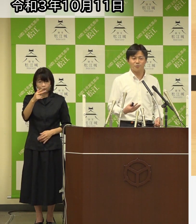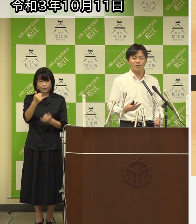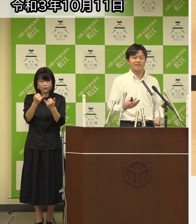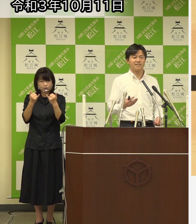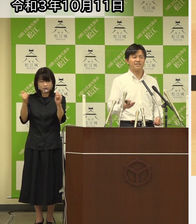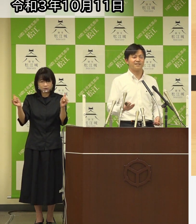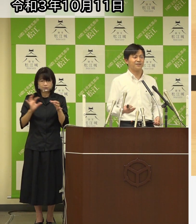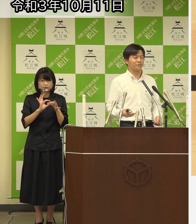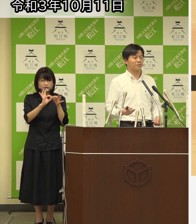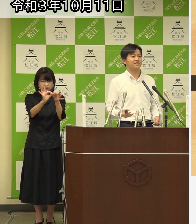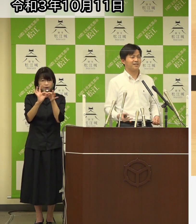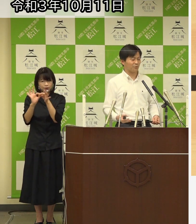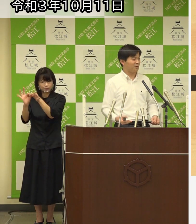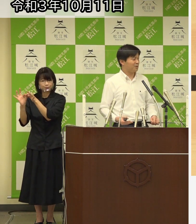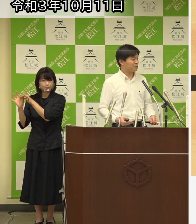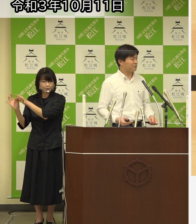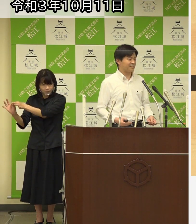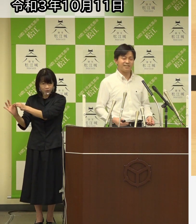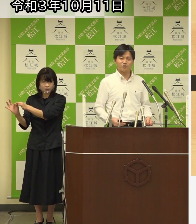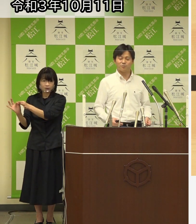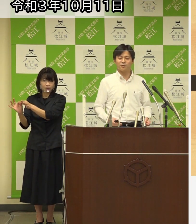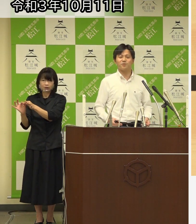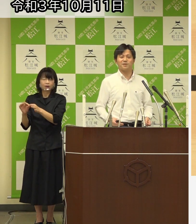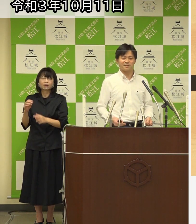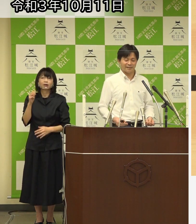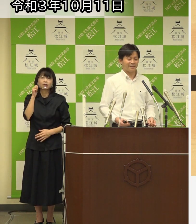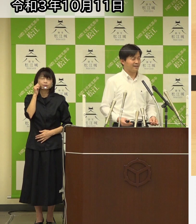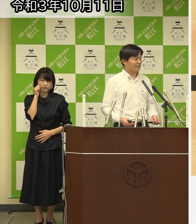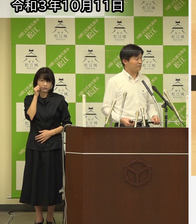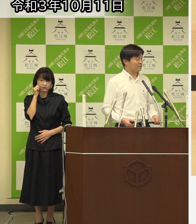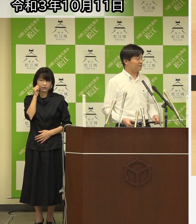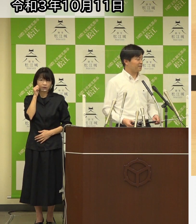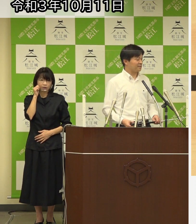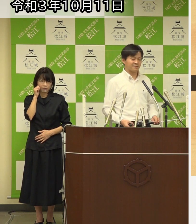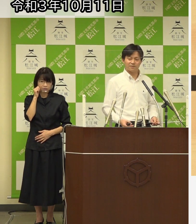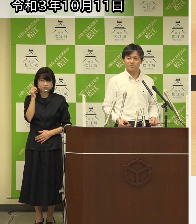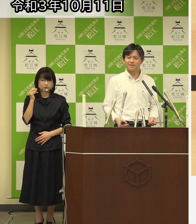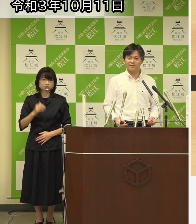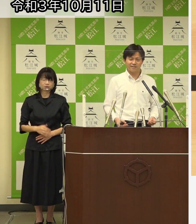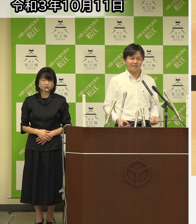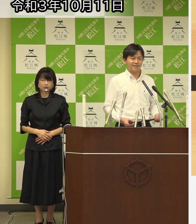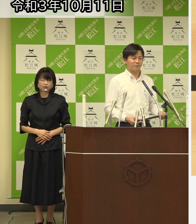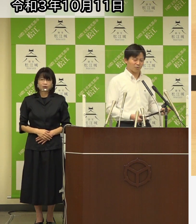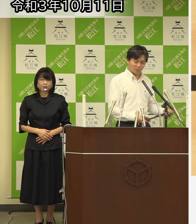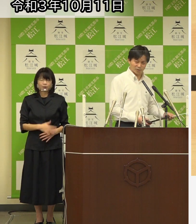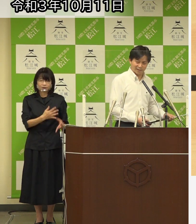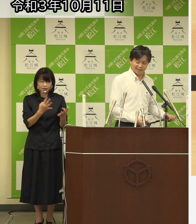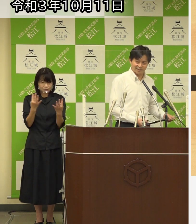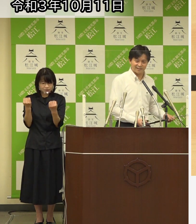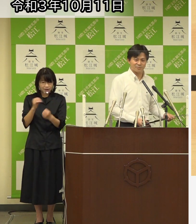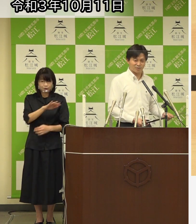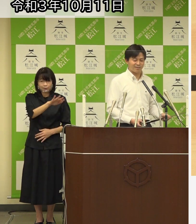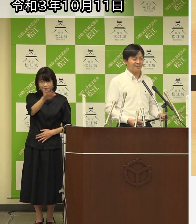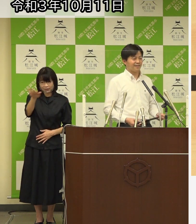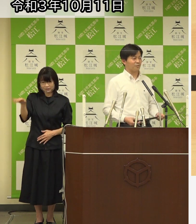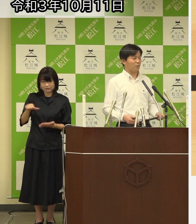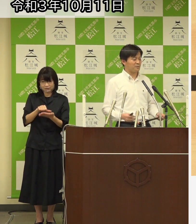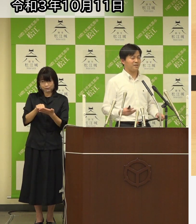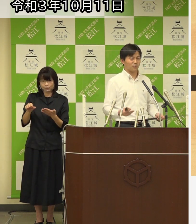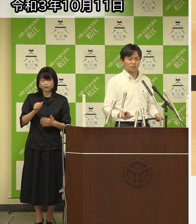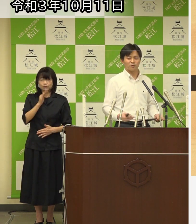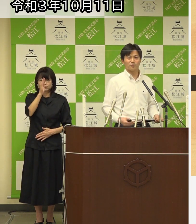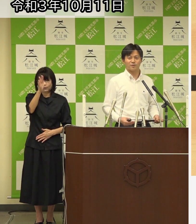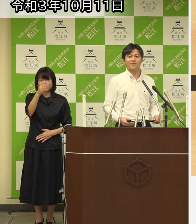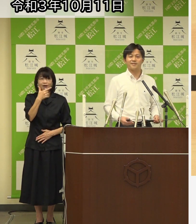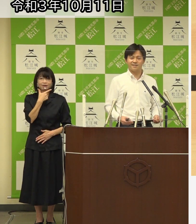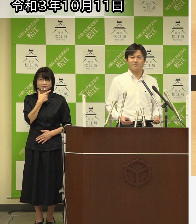と情報を発信していないのと同じだというふうな認識を持っておりまして、できるだけたくさんの方にフォローもいただきたいですし、お耳